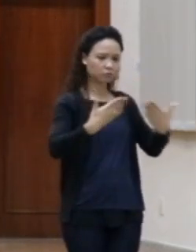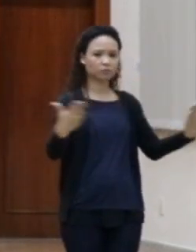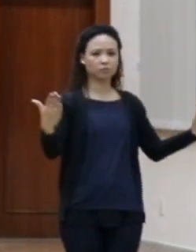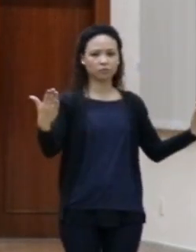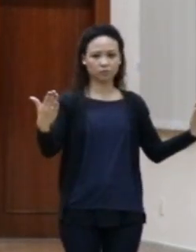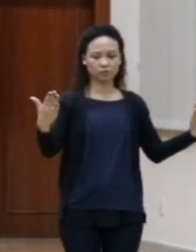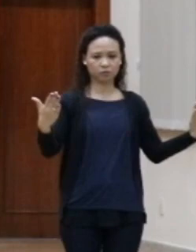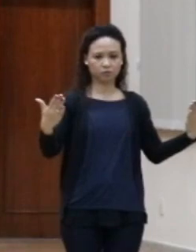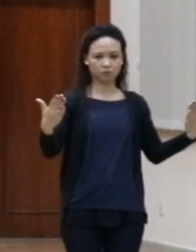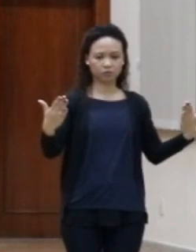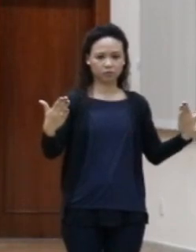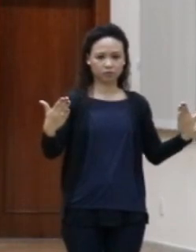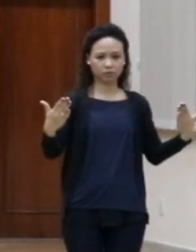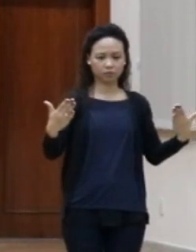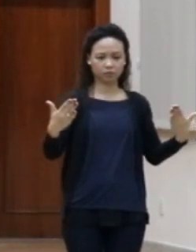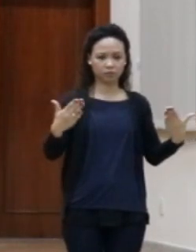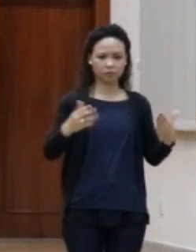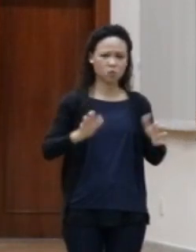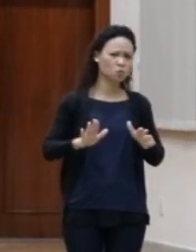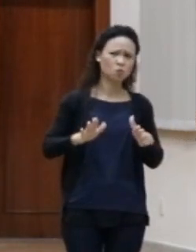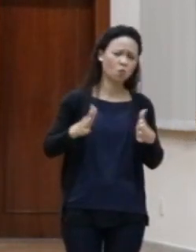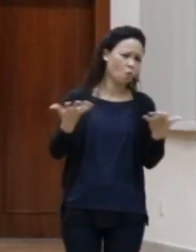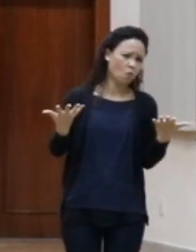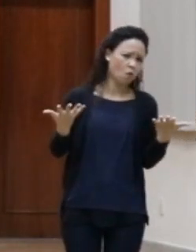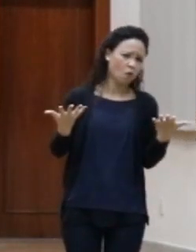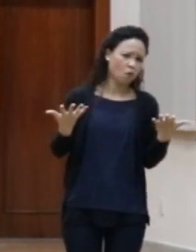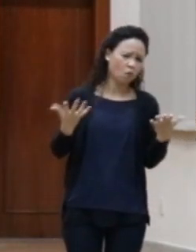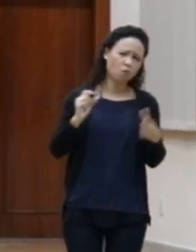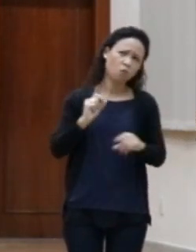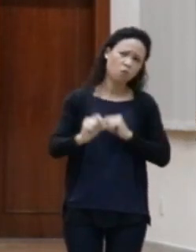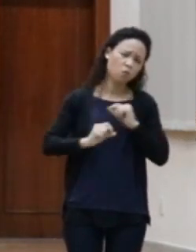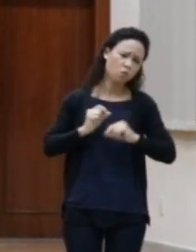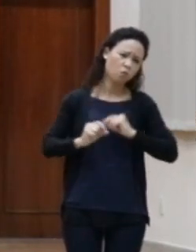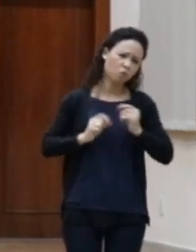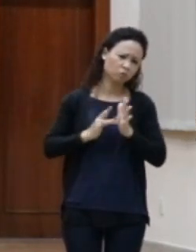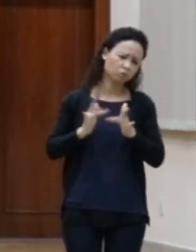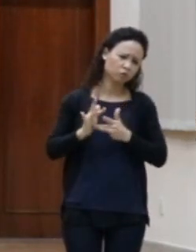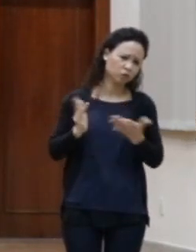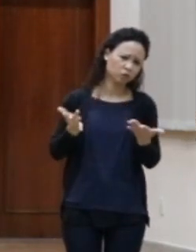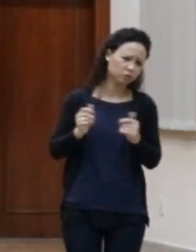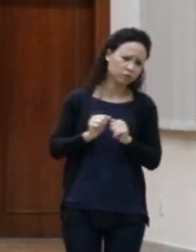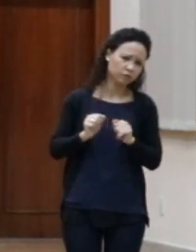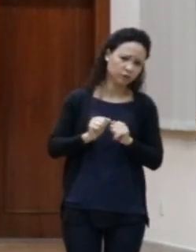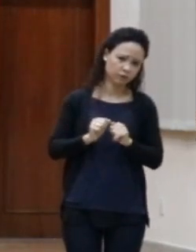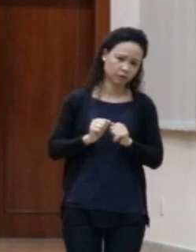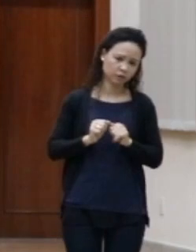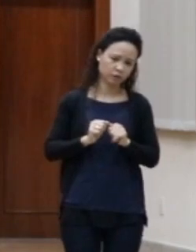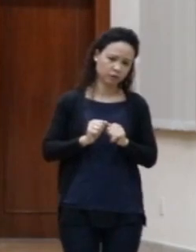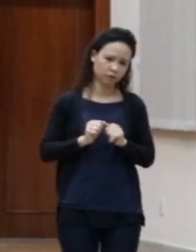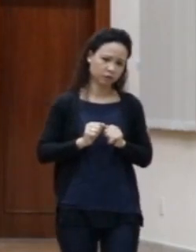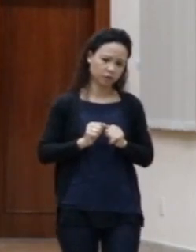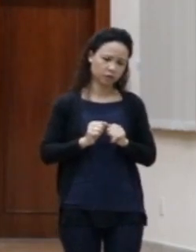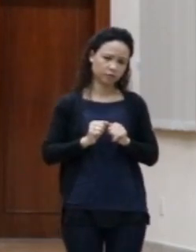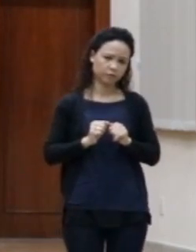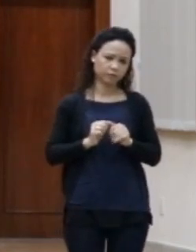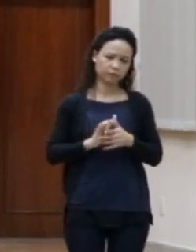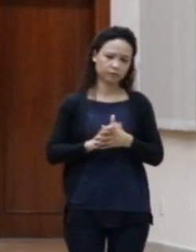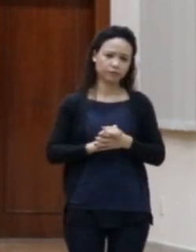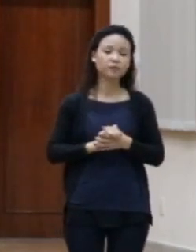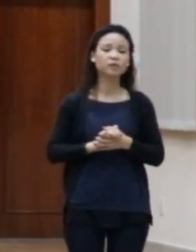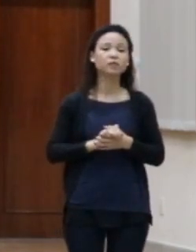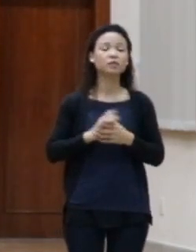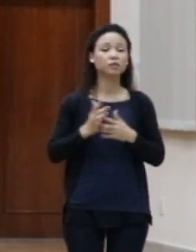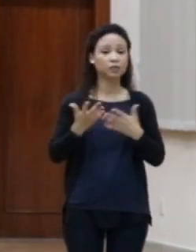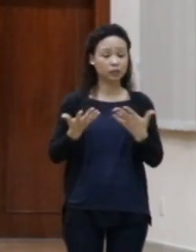estas obras? Quais foram essas obras? Tomar sobre si a ira de Deus, por causa do nosso